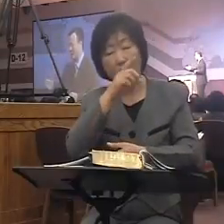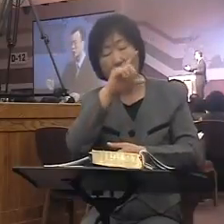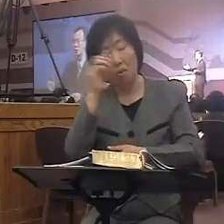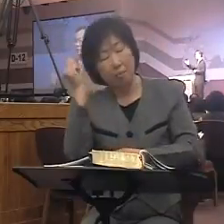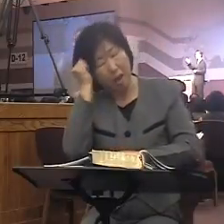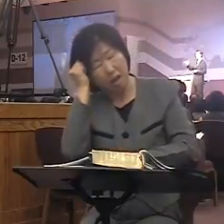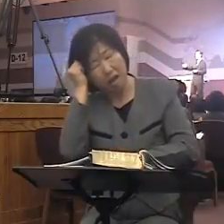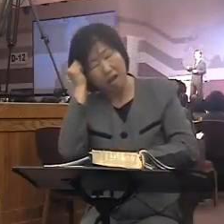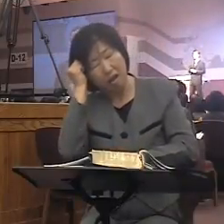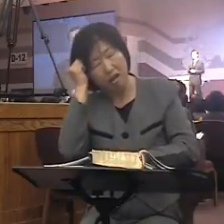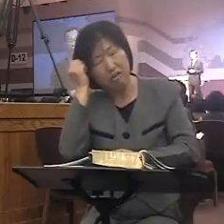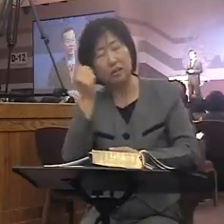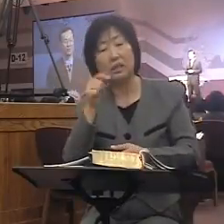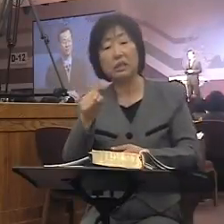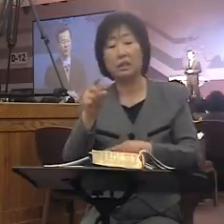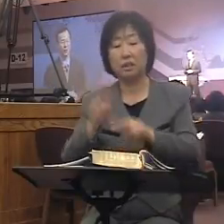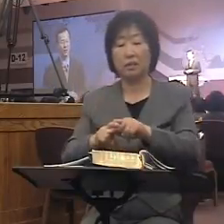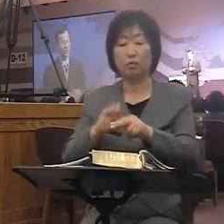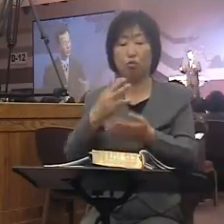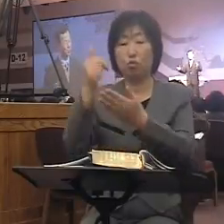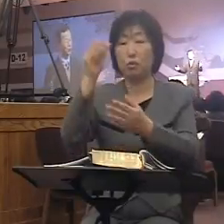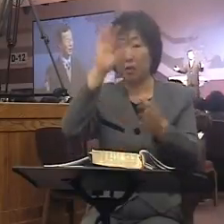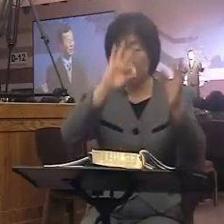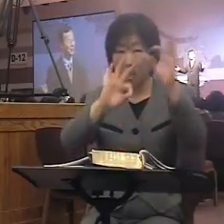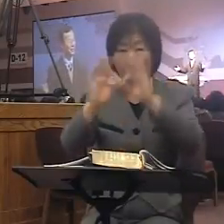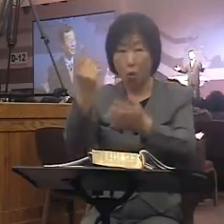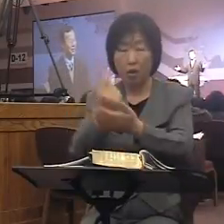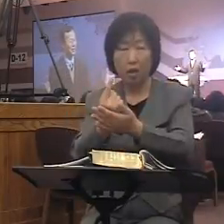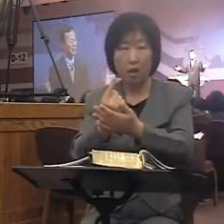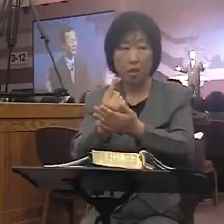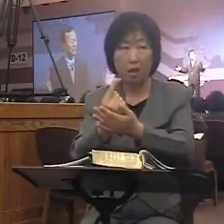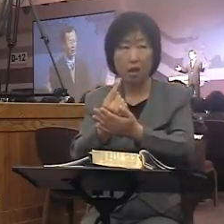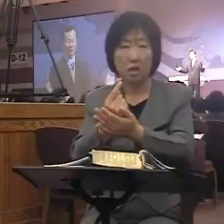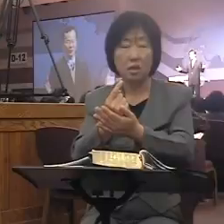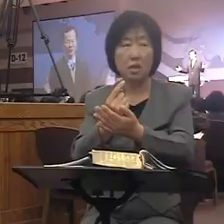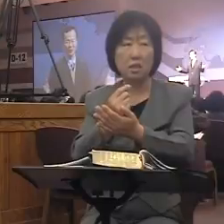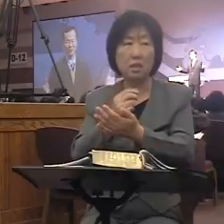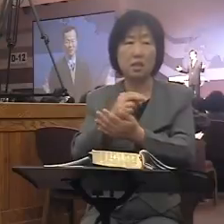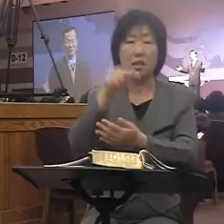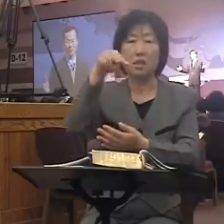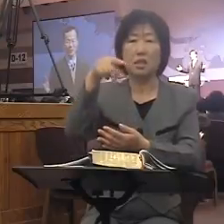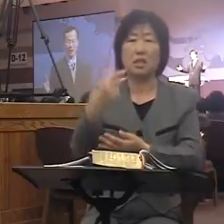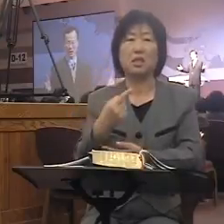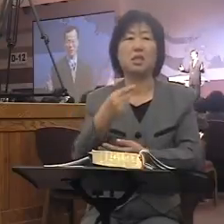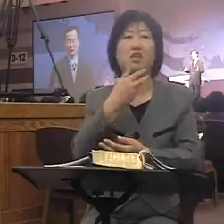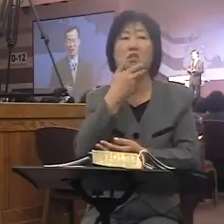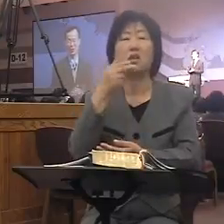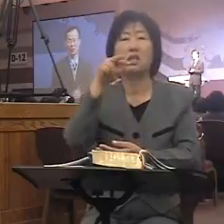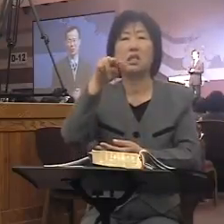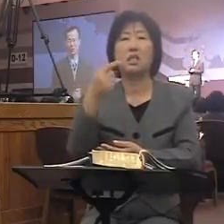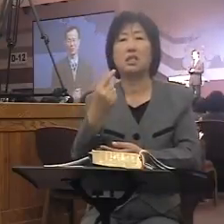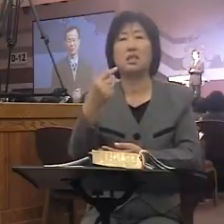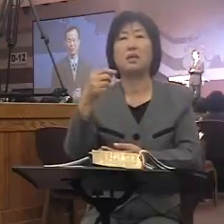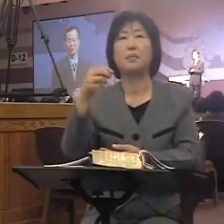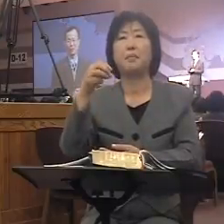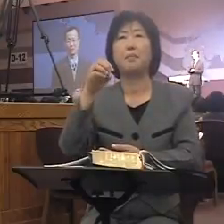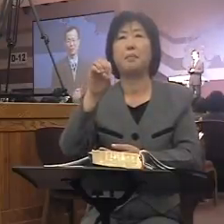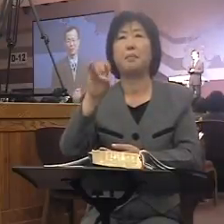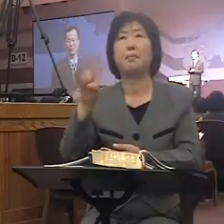그 자리에 주님이 찾아오신 것입니다. Surprise by the visit. 하나님이 찾아오신 거예요.